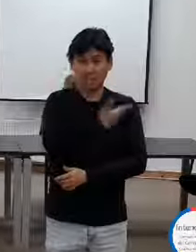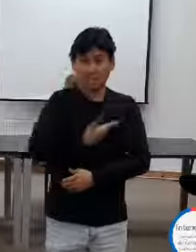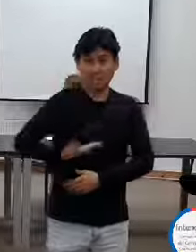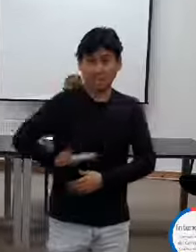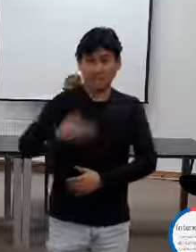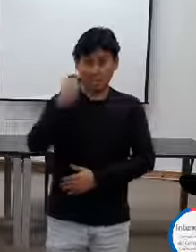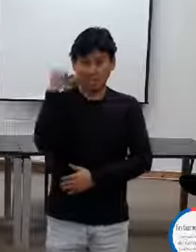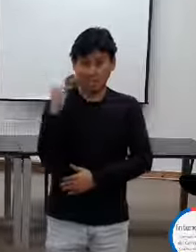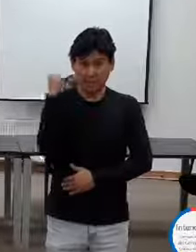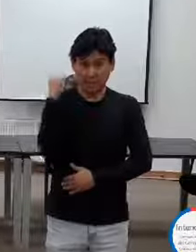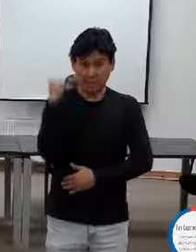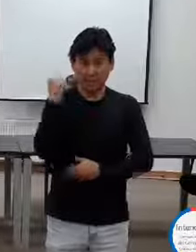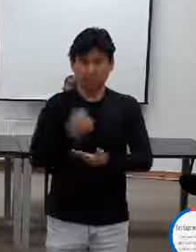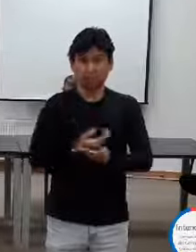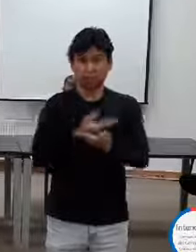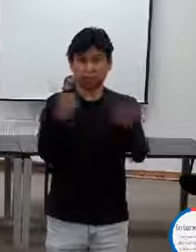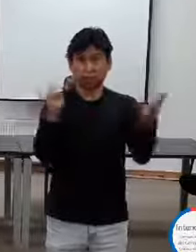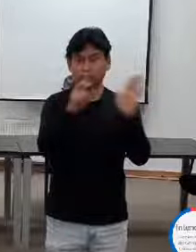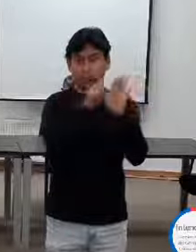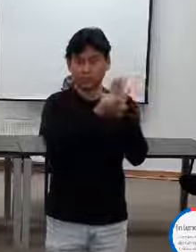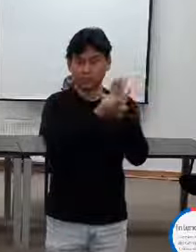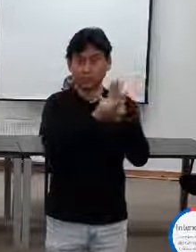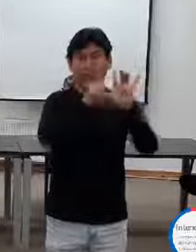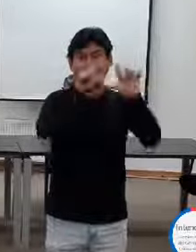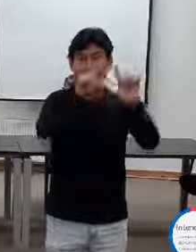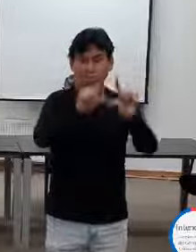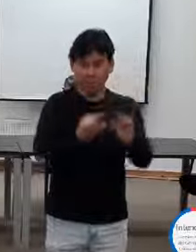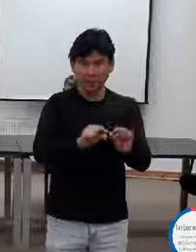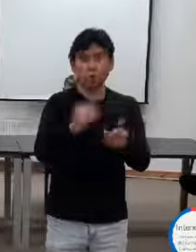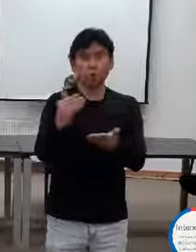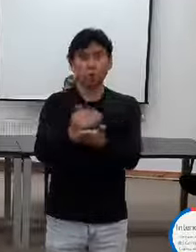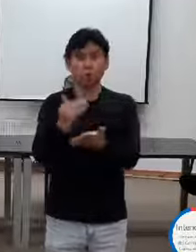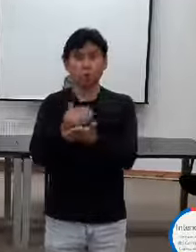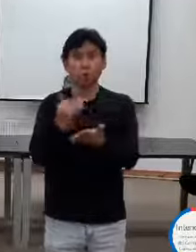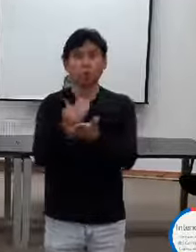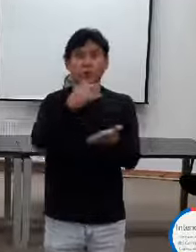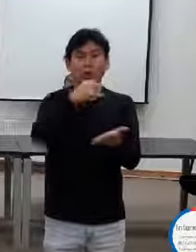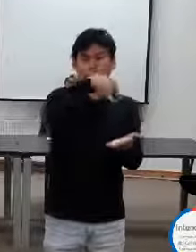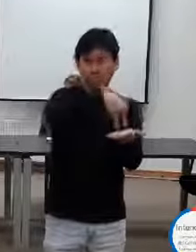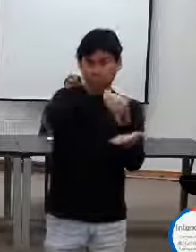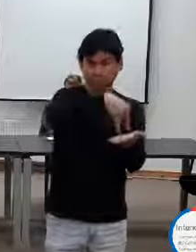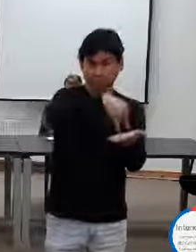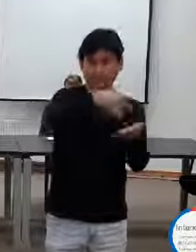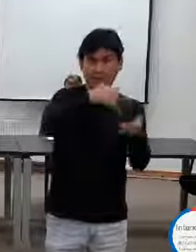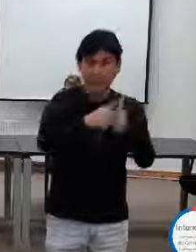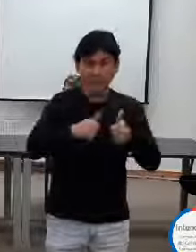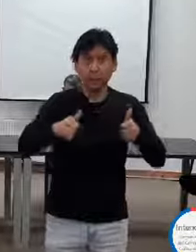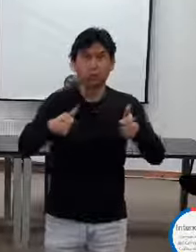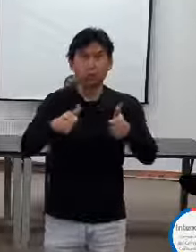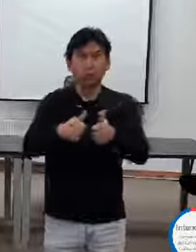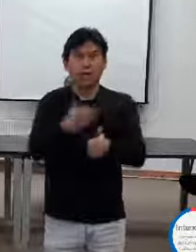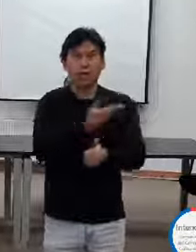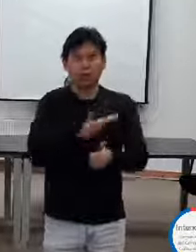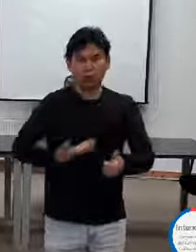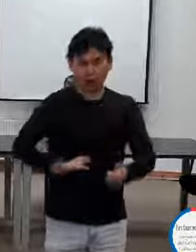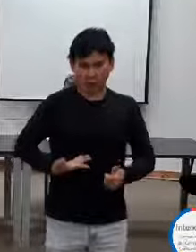Sebastián Piñera promulgó la ley que reduce la dieta parlamentaria y asimismo los sueldos de autoridades de gobierno.